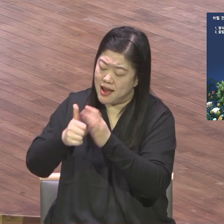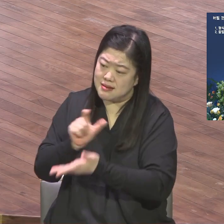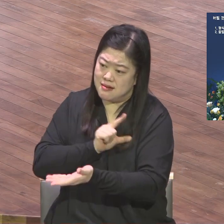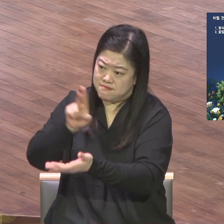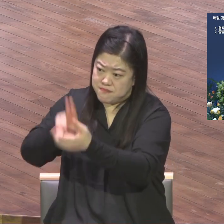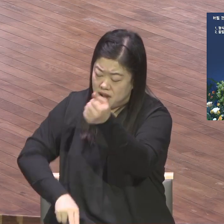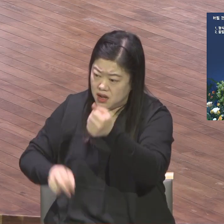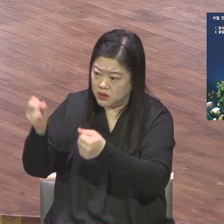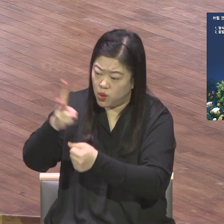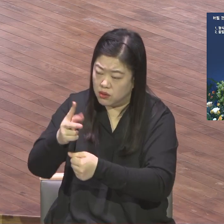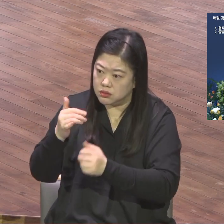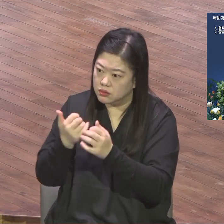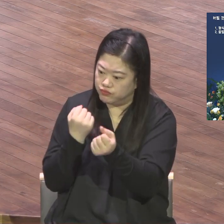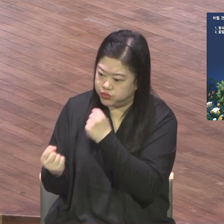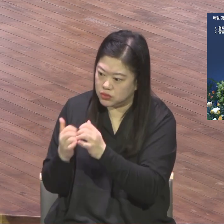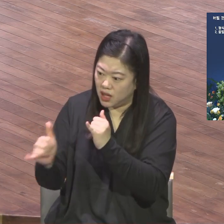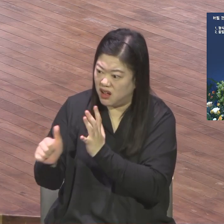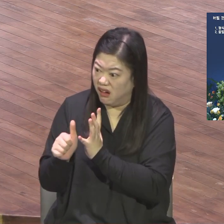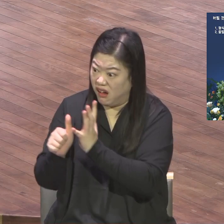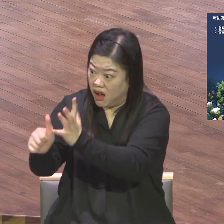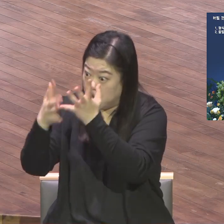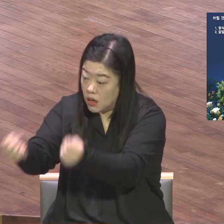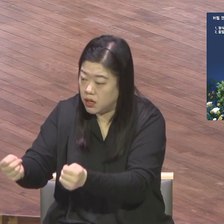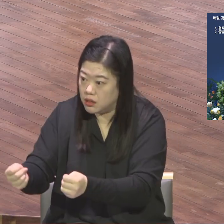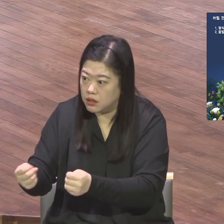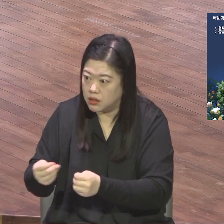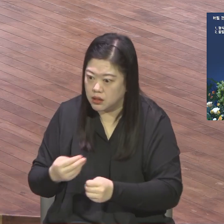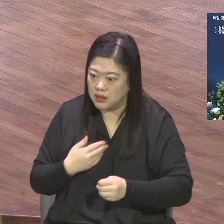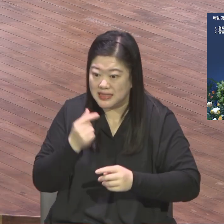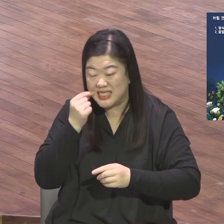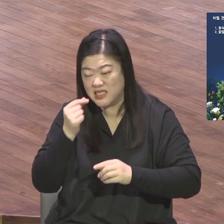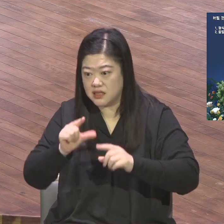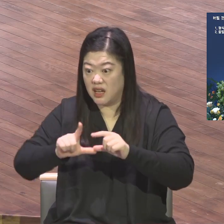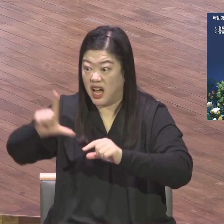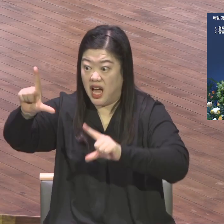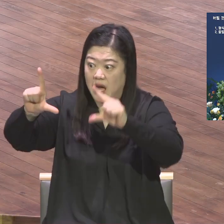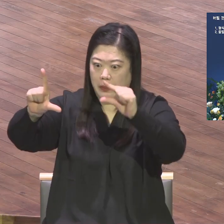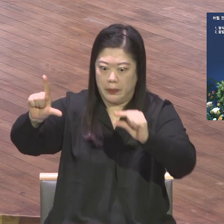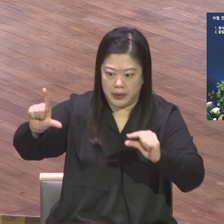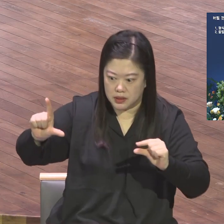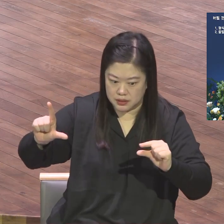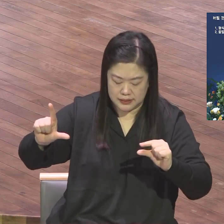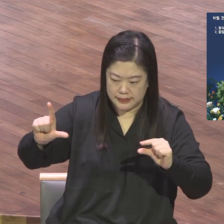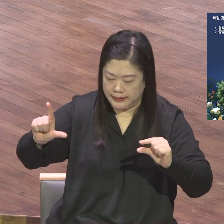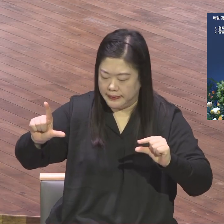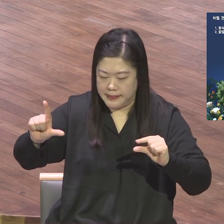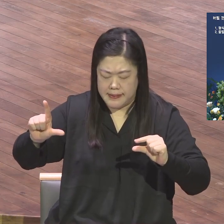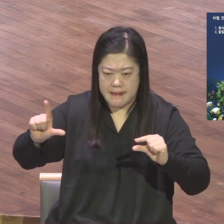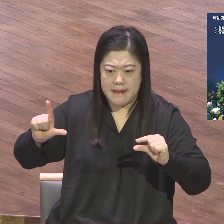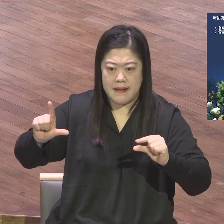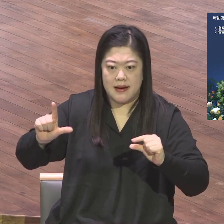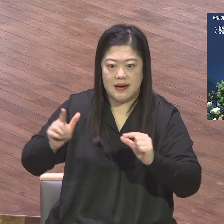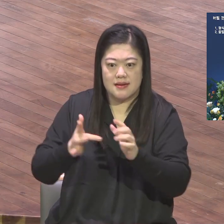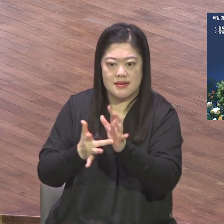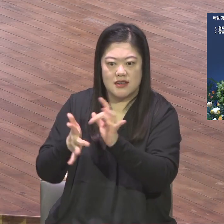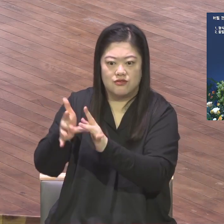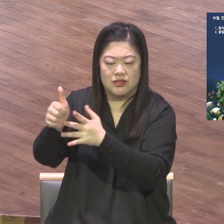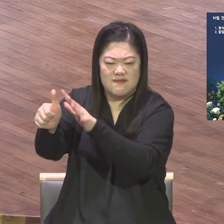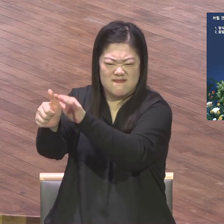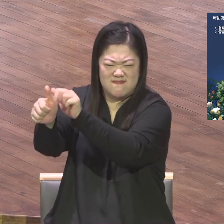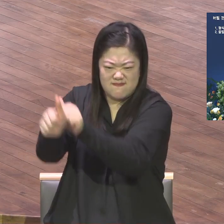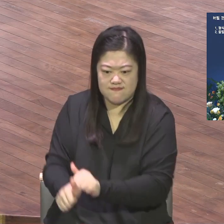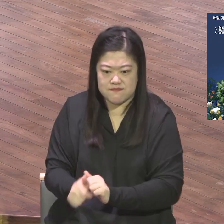심각한 위기의식을 느끼면서 어떻게든지 예수님을 음해해가지고 꽃들을 잡으려고